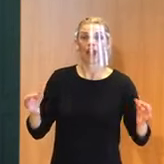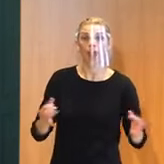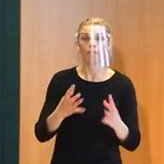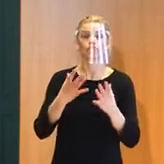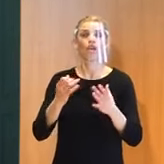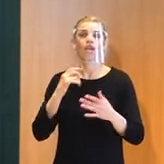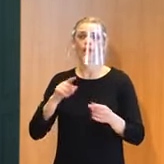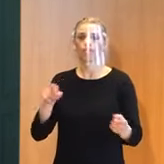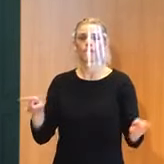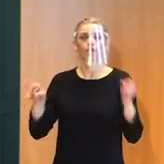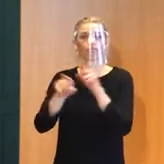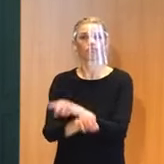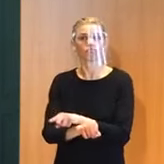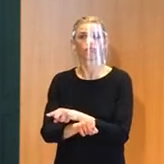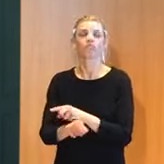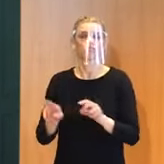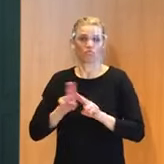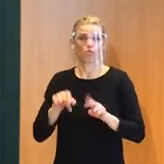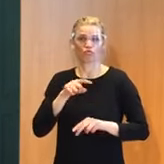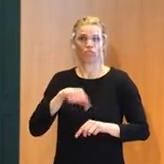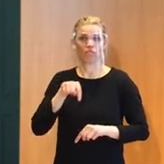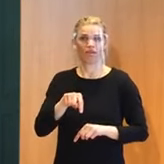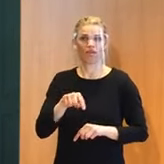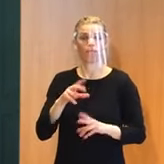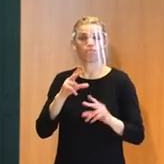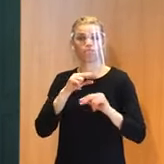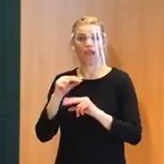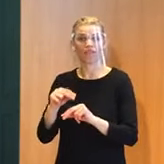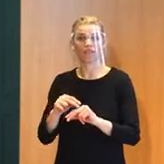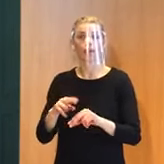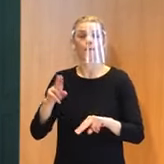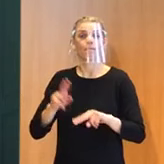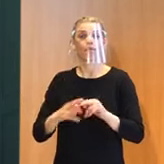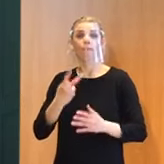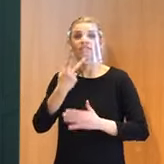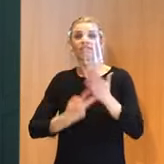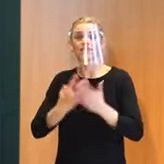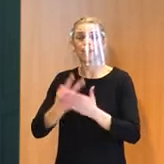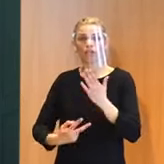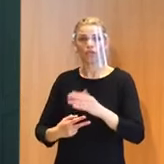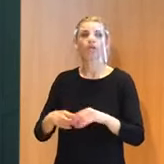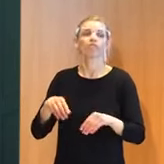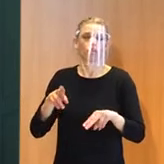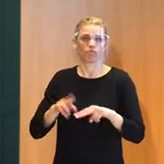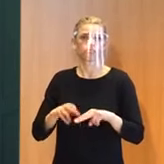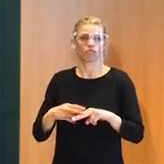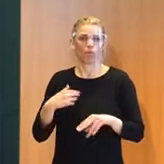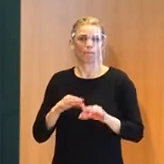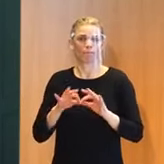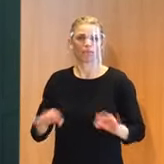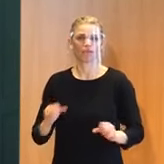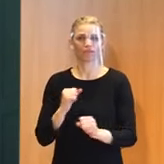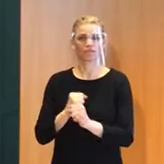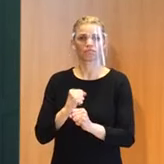sedel schopnejší človek. A tam, kde dojdeme k tým výsledkom, tak tam to sme pripravení urobiť.